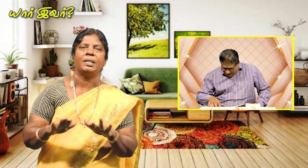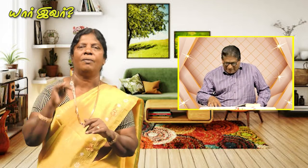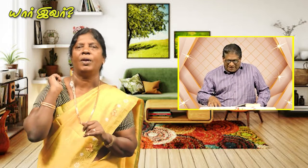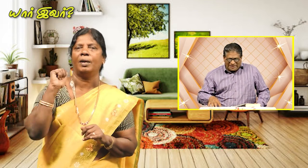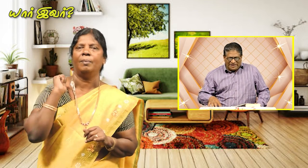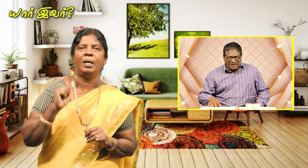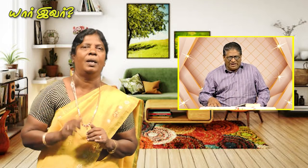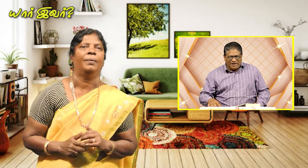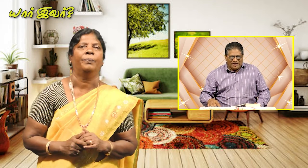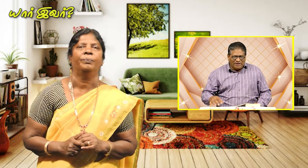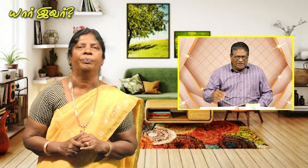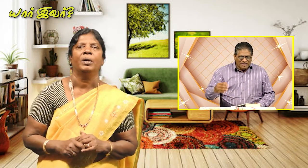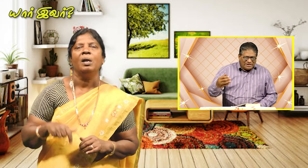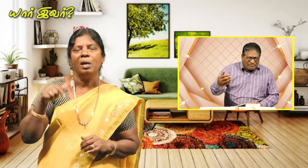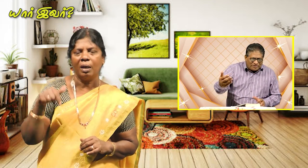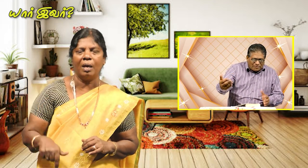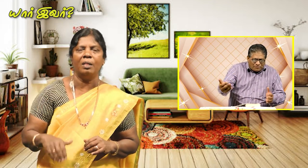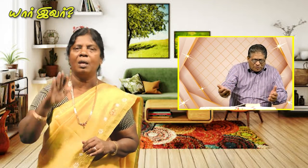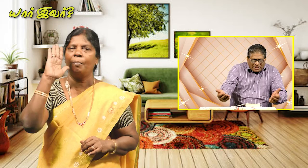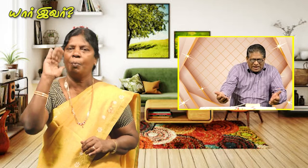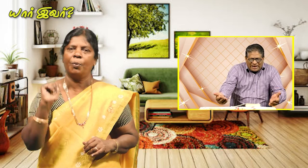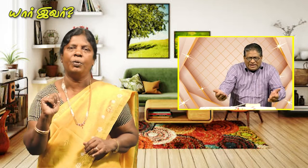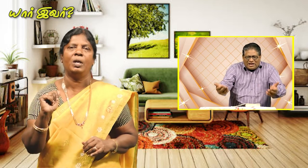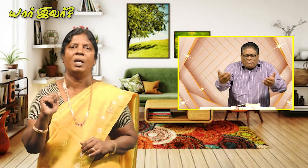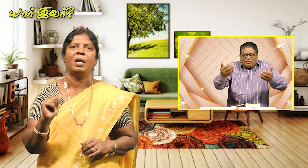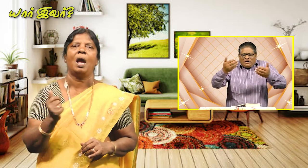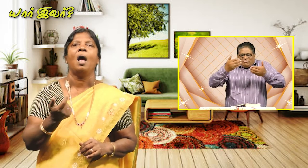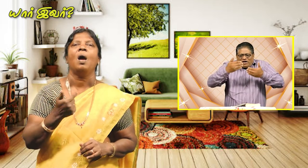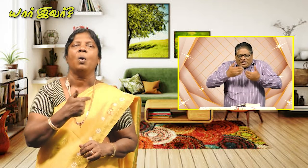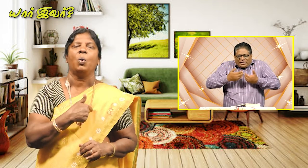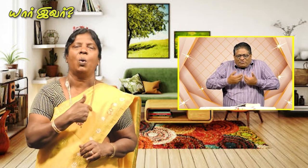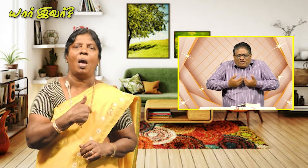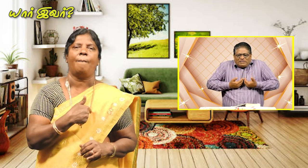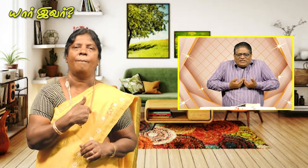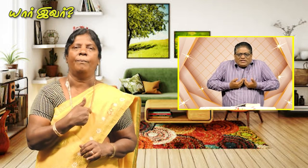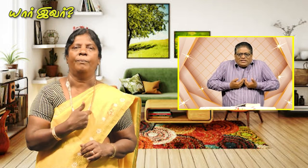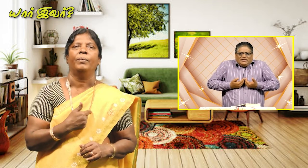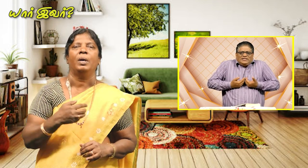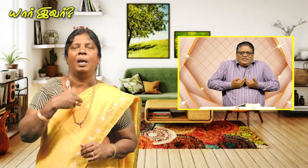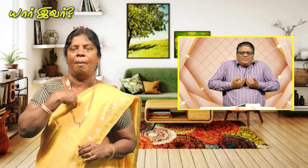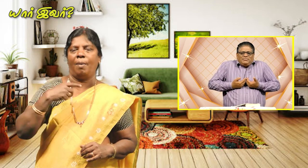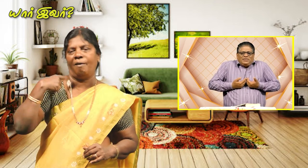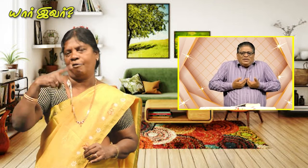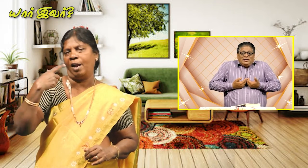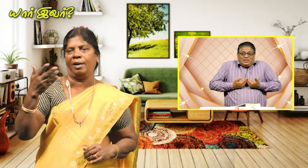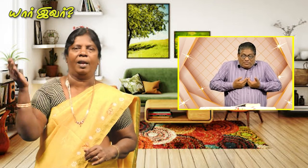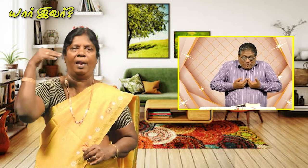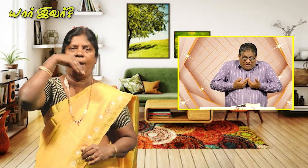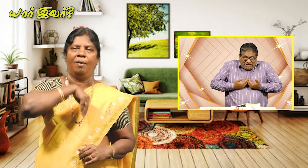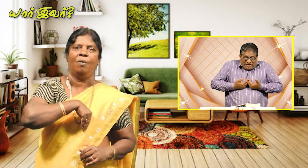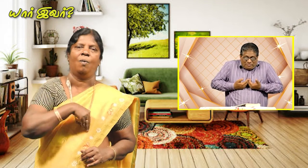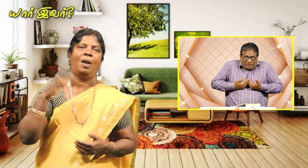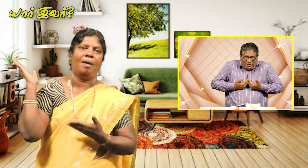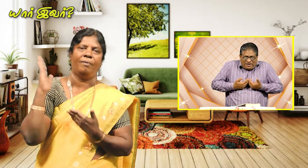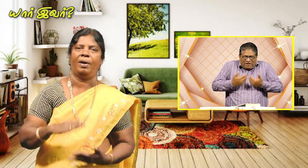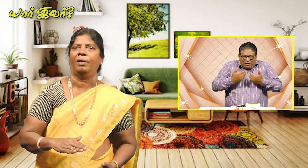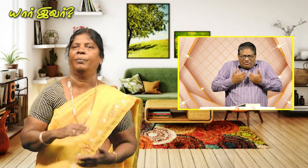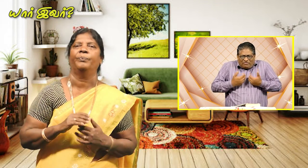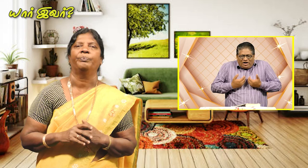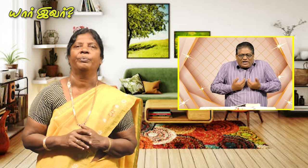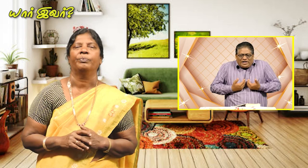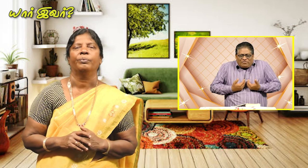ஆசீர்வாதம் என்னன்னு கேட்டீங்கன்னா, இந்த புதிய இயல்புகள் வாழ்க்கைக்குள்ள வந்துருது. இந்த புதிய